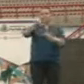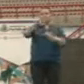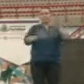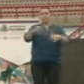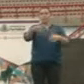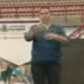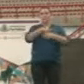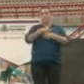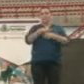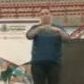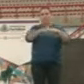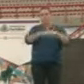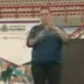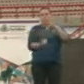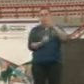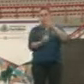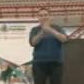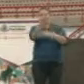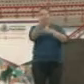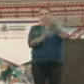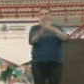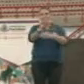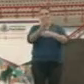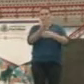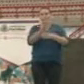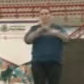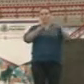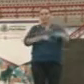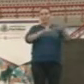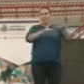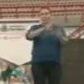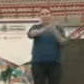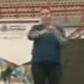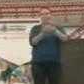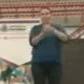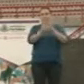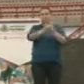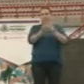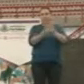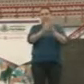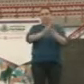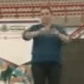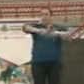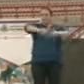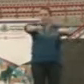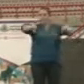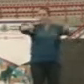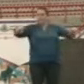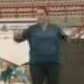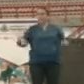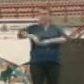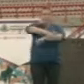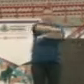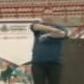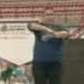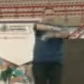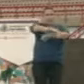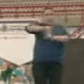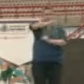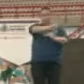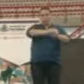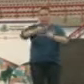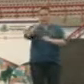Então eles vão criar uma série de movimentos artísticos e todos os níveis de arte. A arquitetura vai mudar